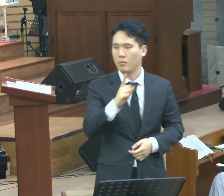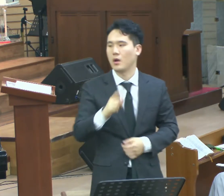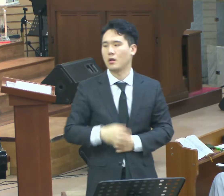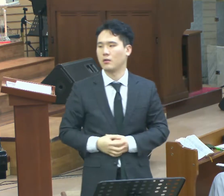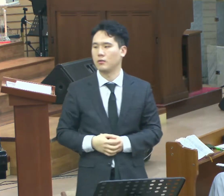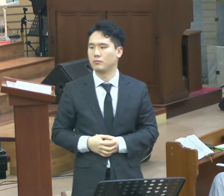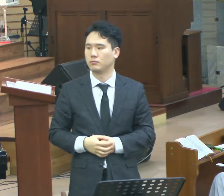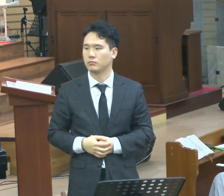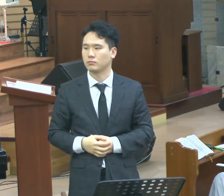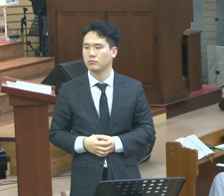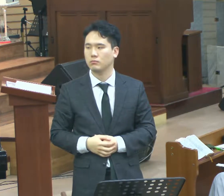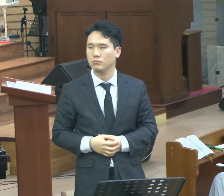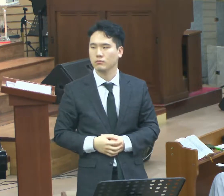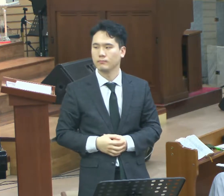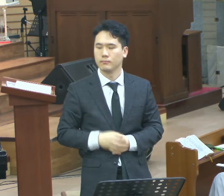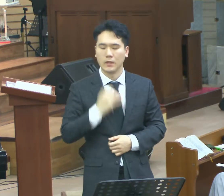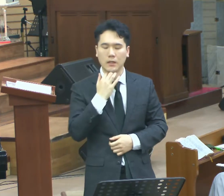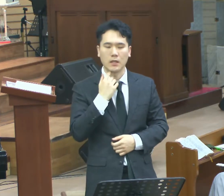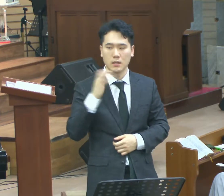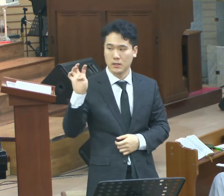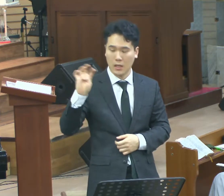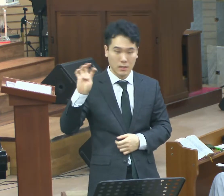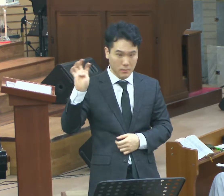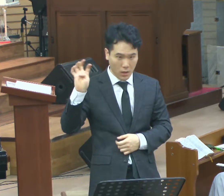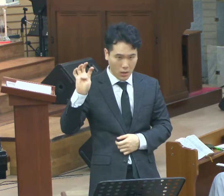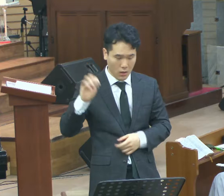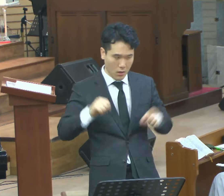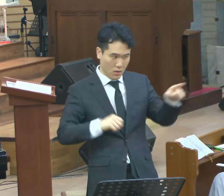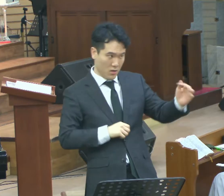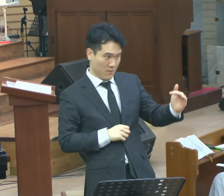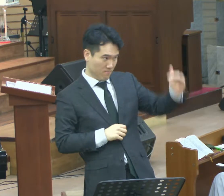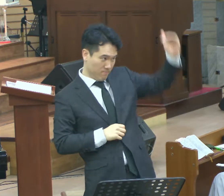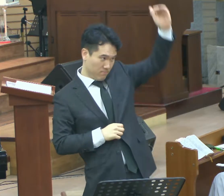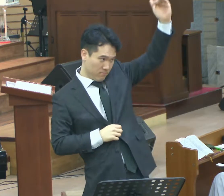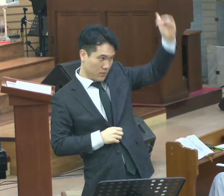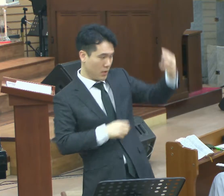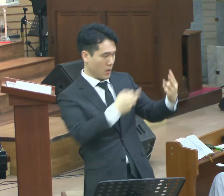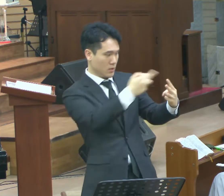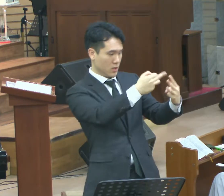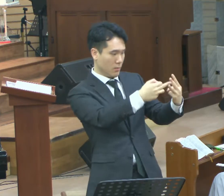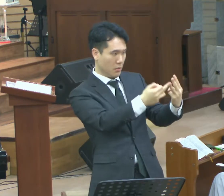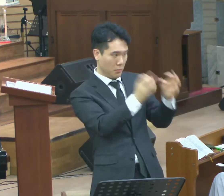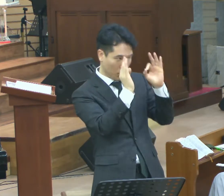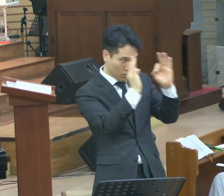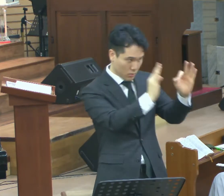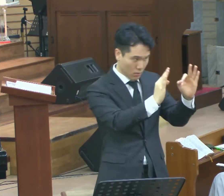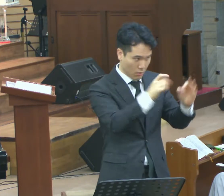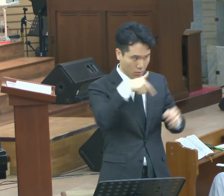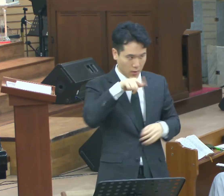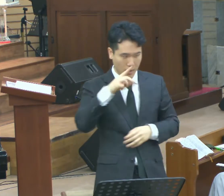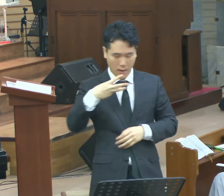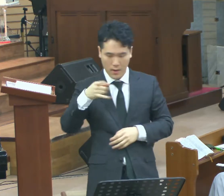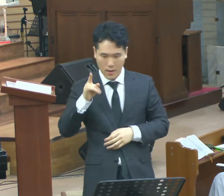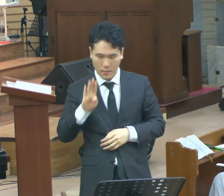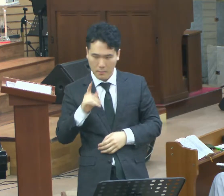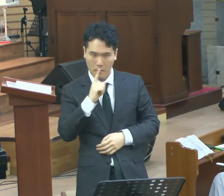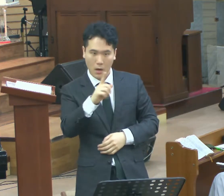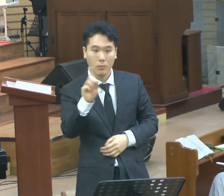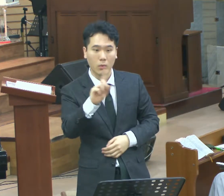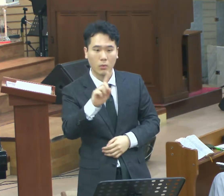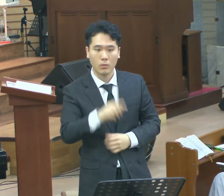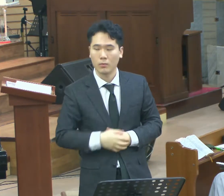그랬으니까 40대에 이 거인들을 보면서 갈렙이 뭐라고 얘기했냐면 14장